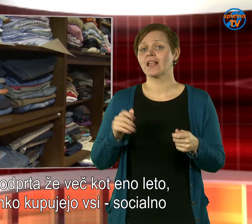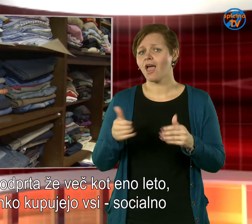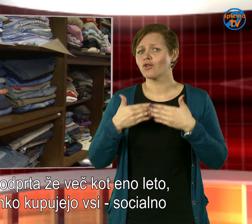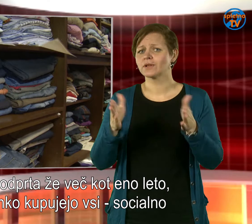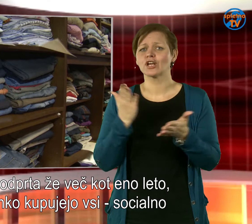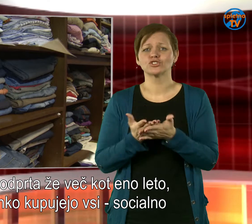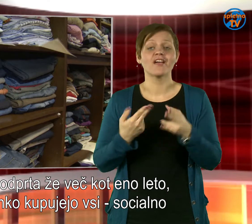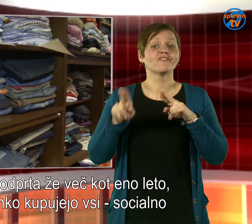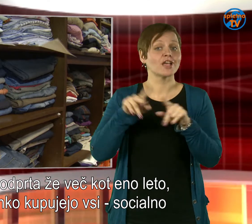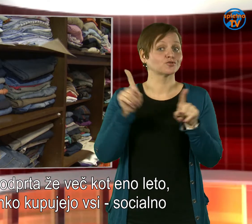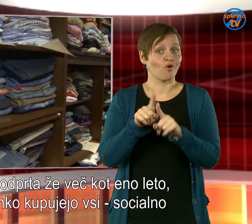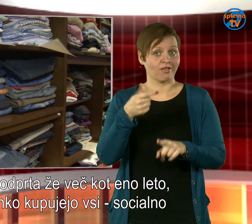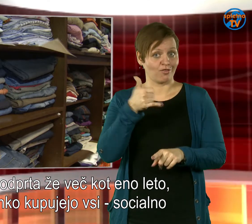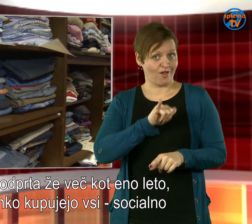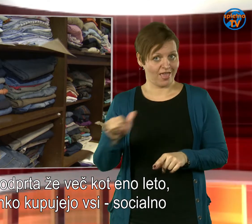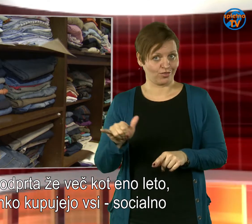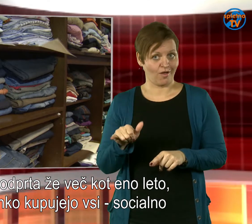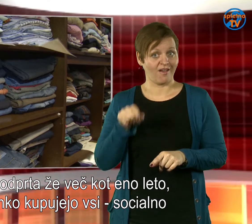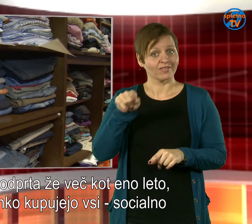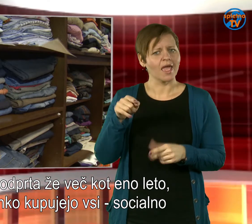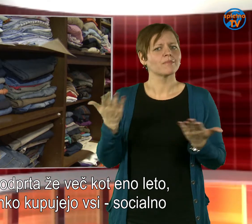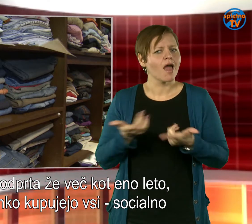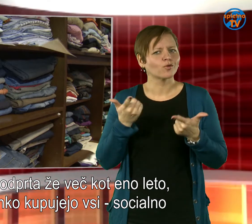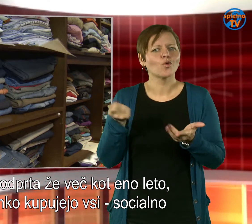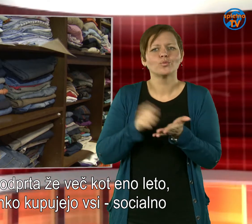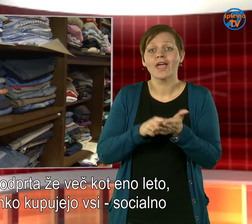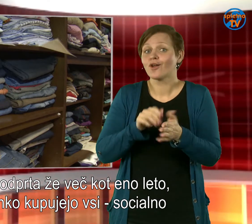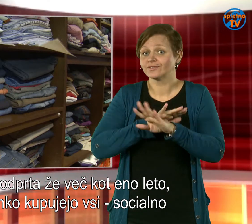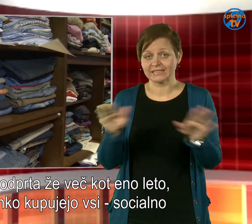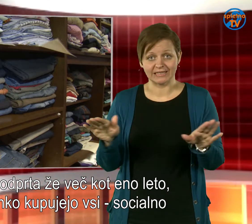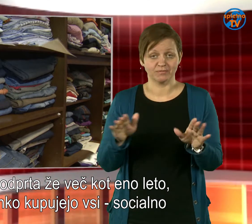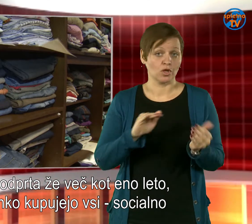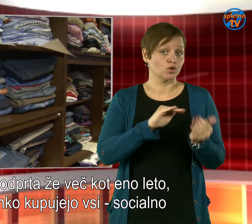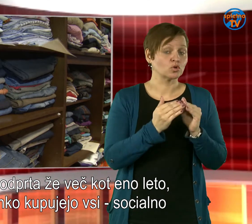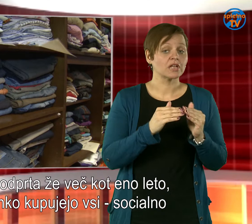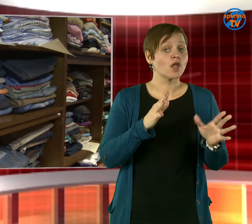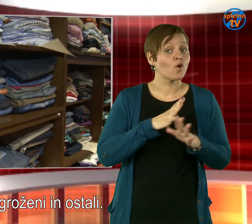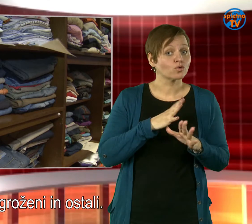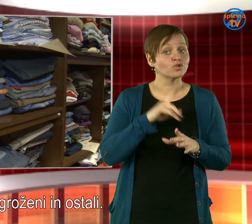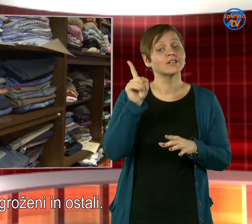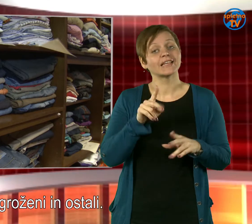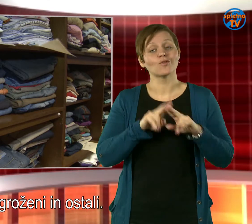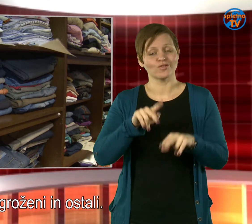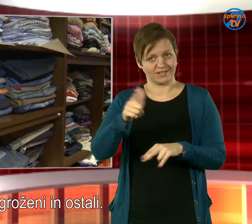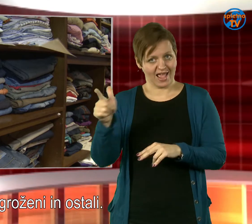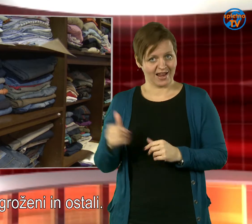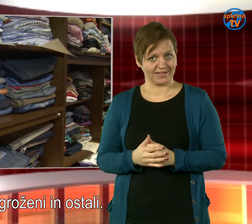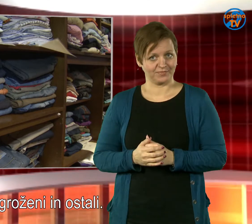Trgovina je odprta že več kot 1 leto, v njej pa lahko kupujejo vsi, socialno ogroženi in ostali.